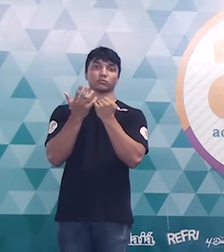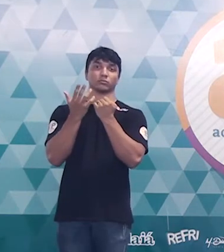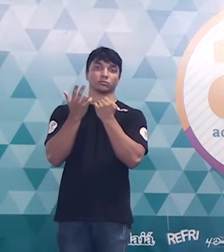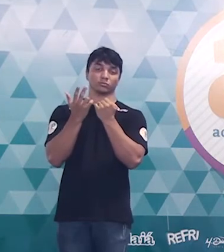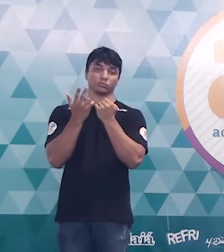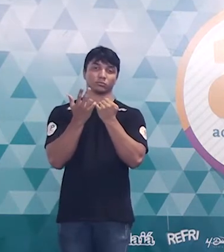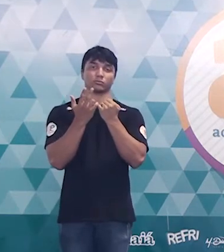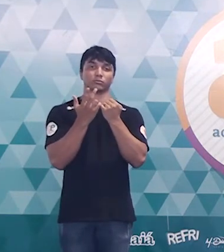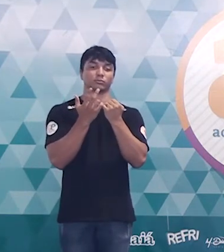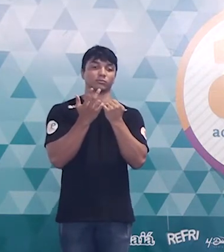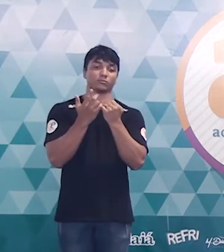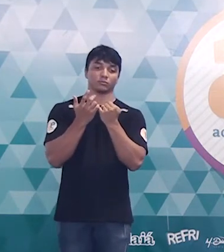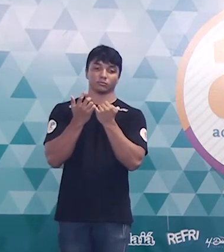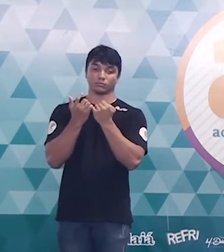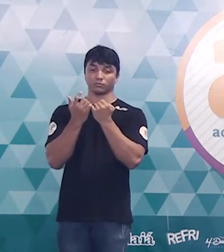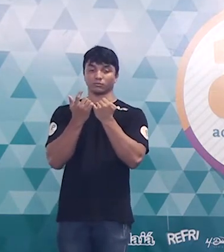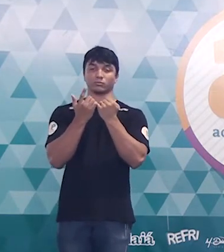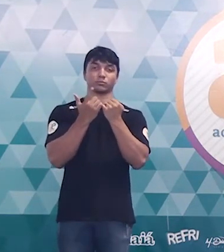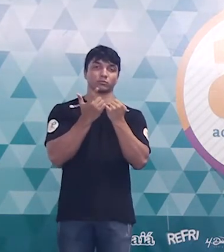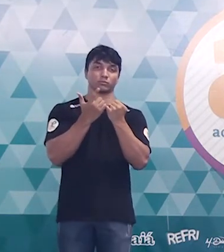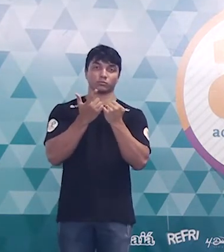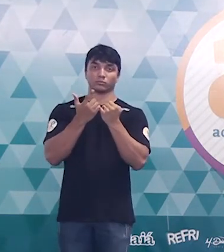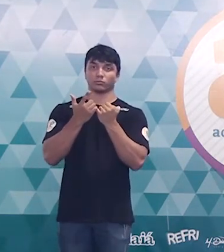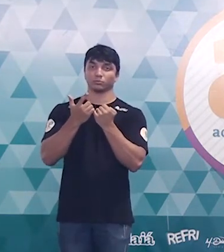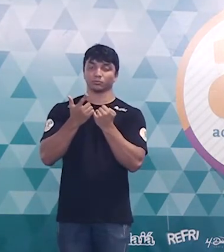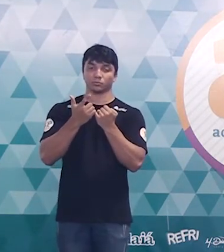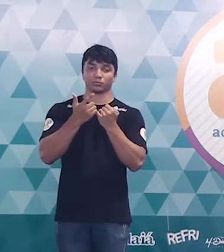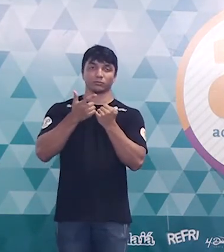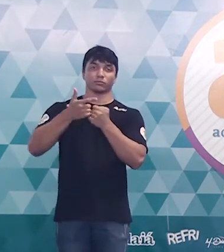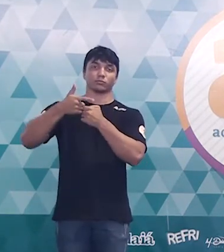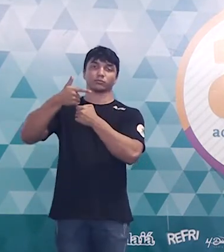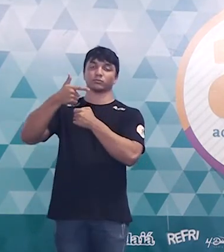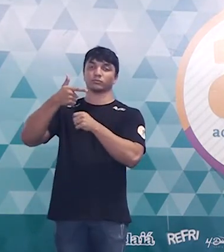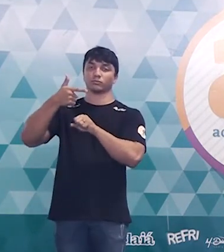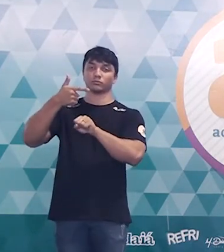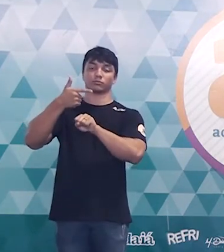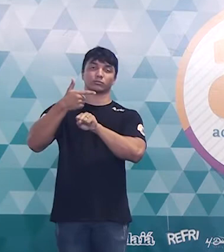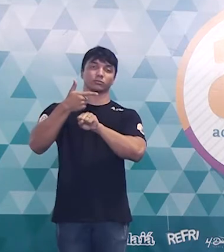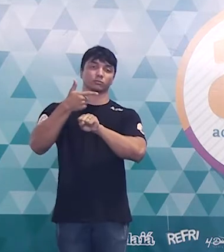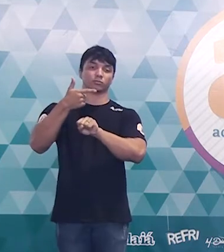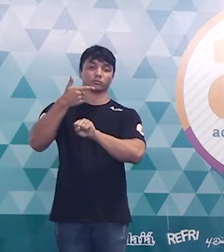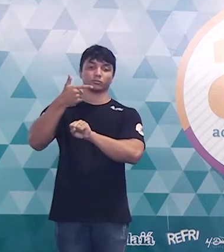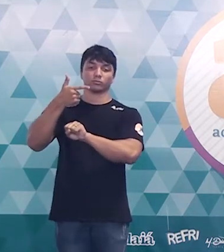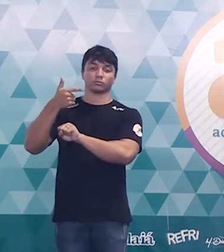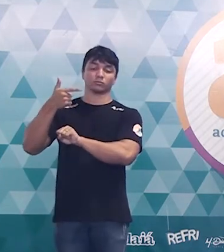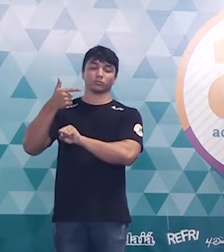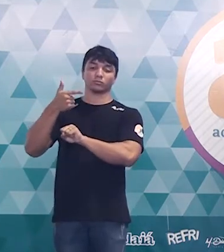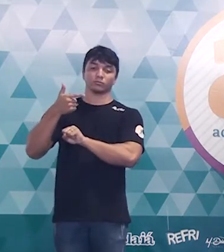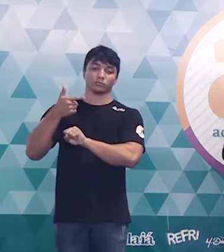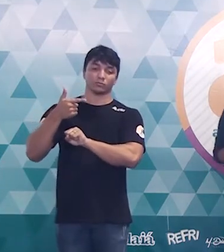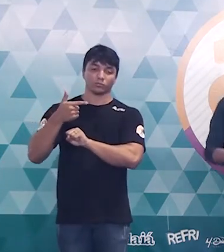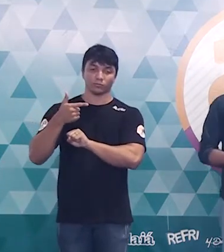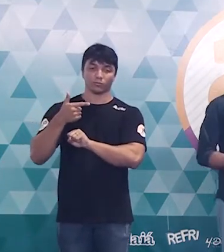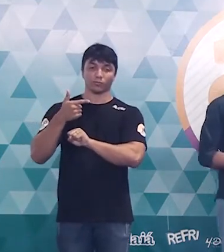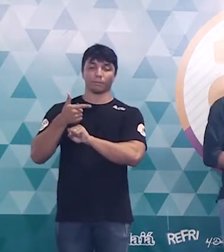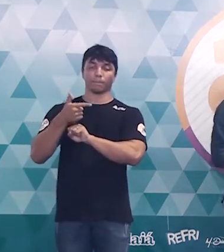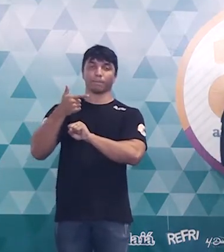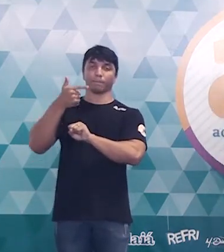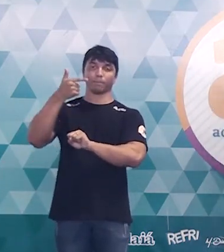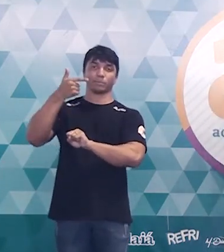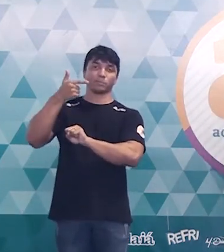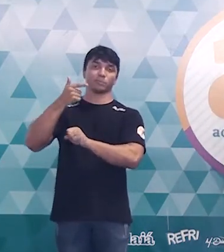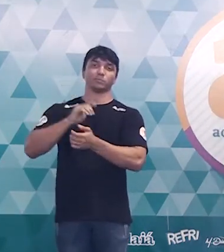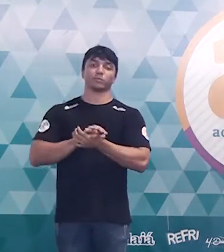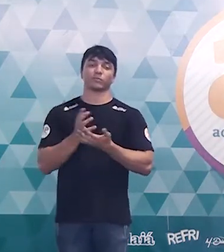6, 7, 8. 8 partes. Então o 8 vai aparecer embaixo. Bora cantar